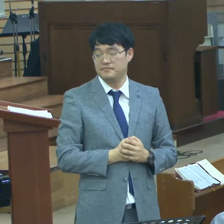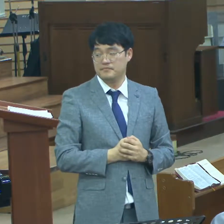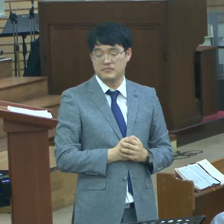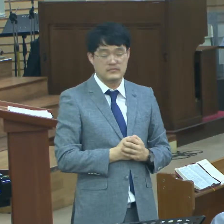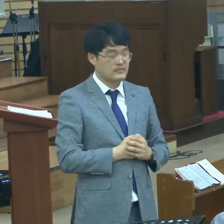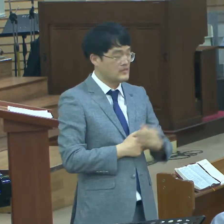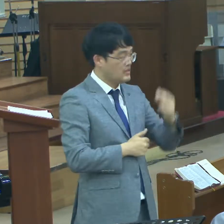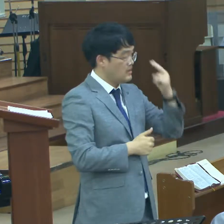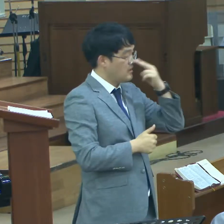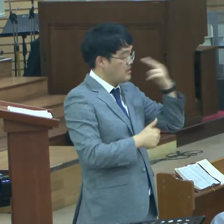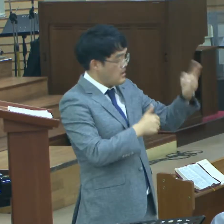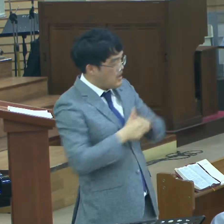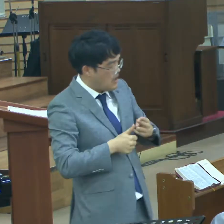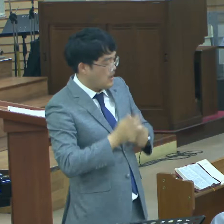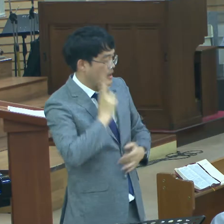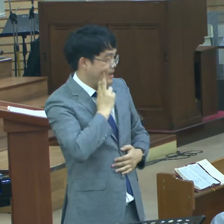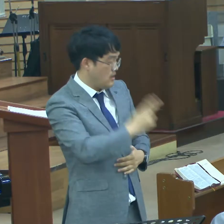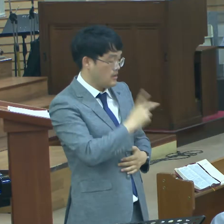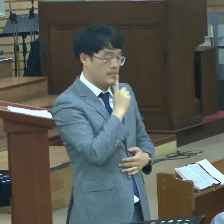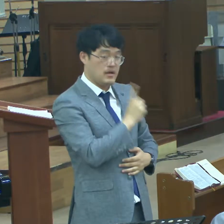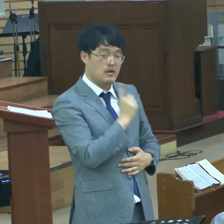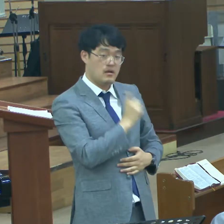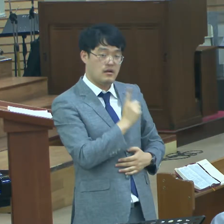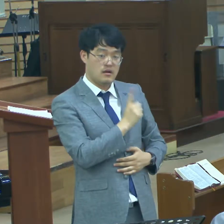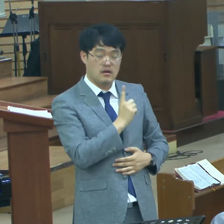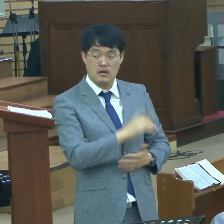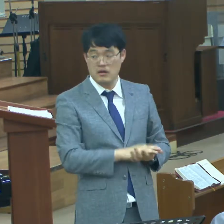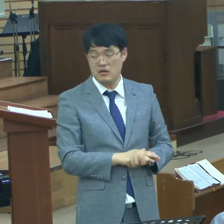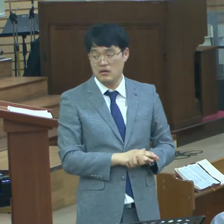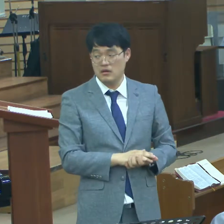히브리어 임이라는 단어는요, 오